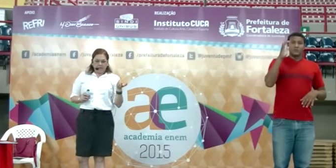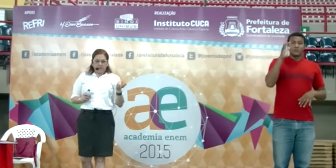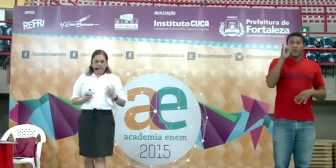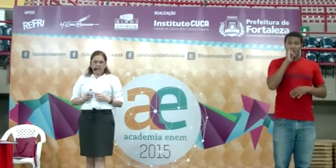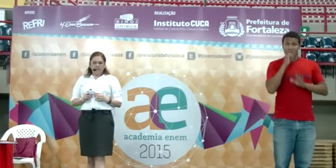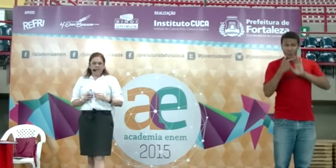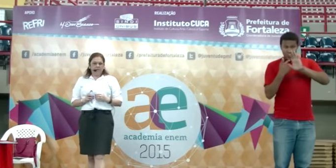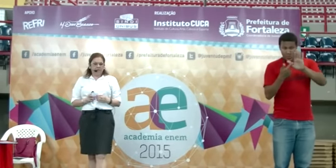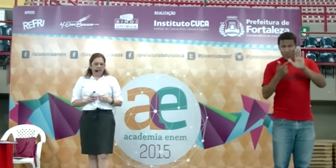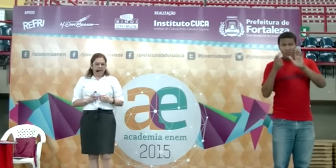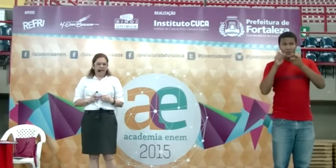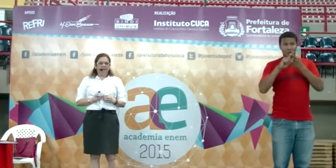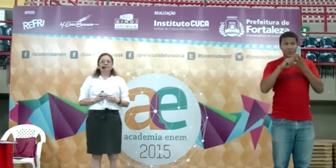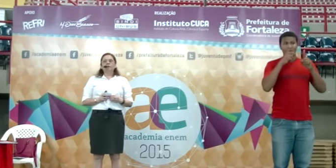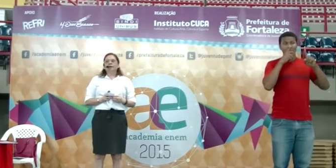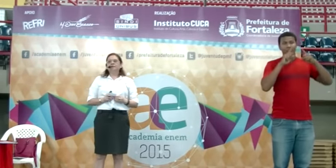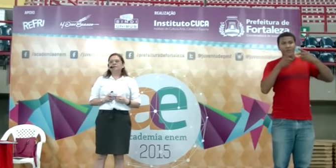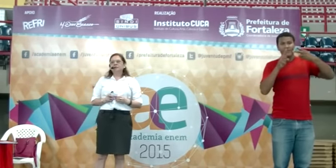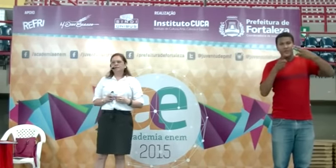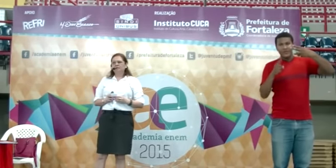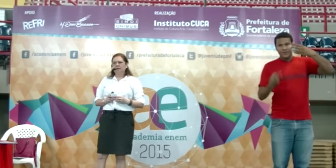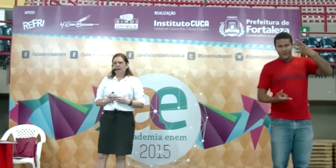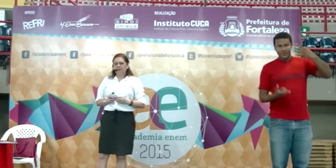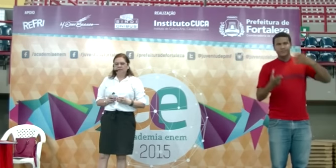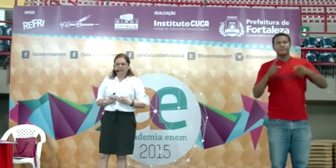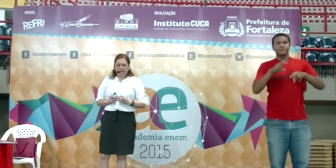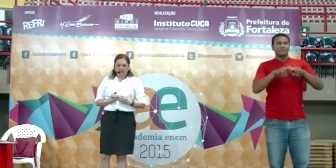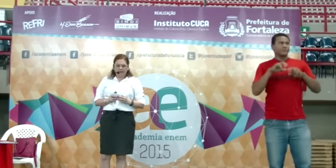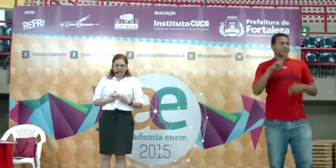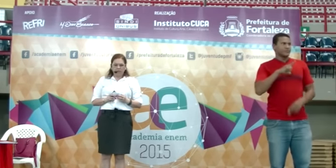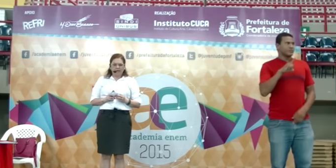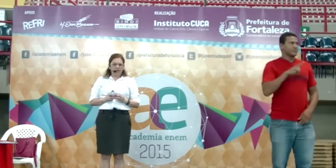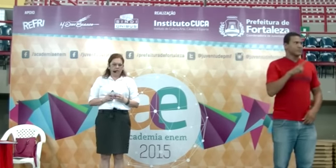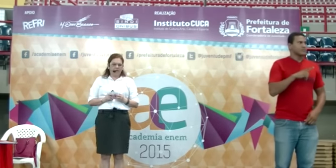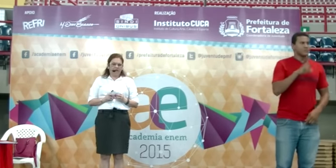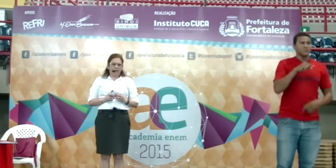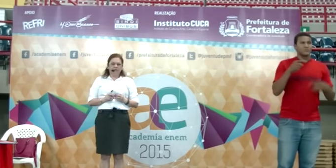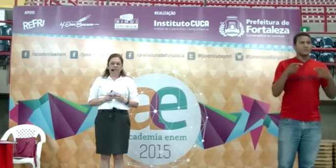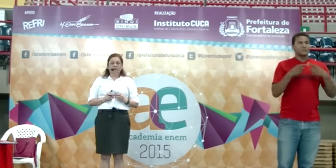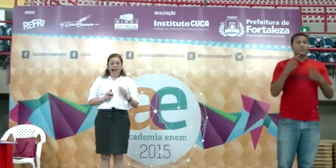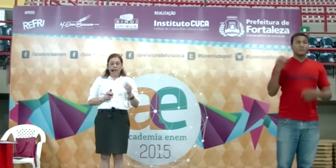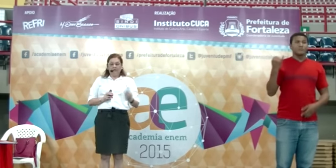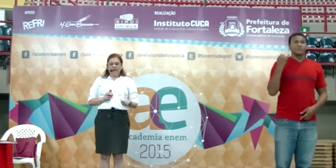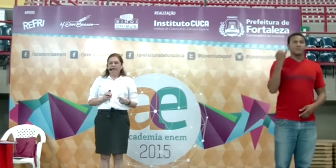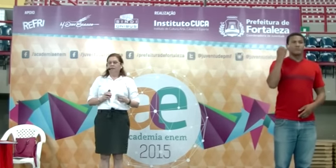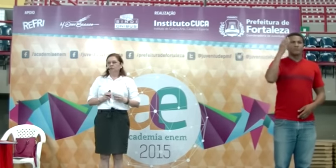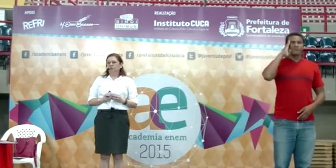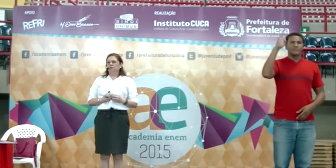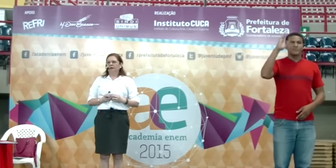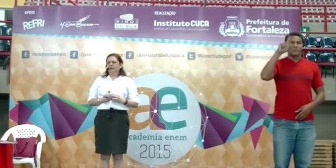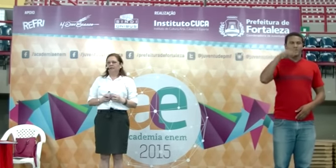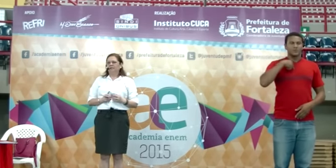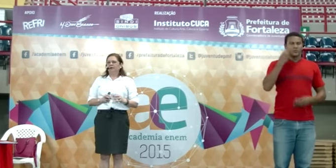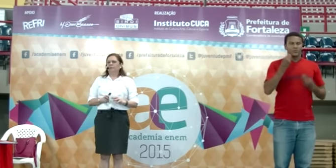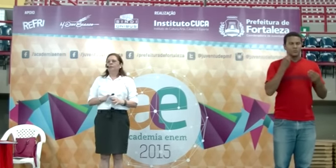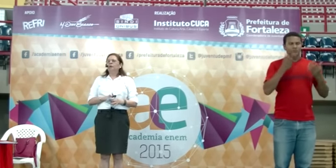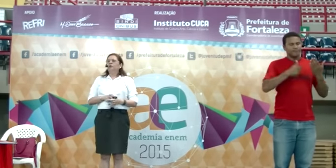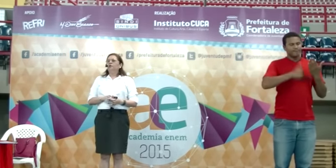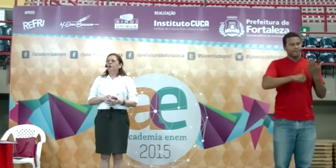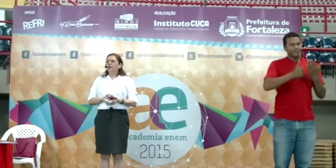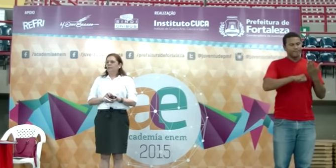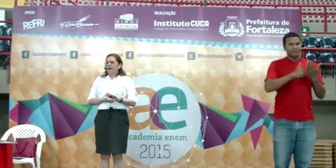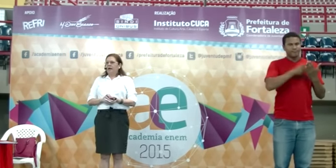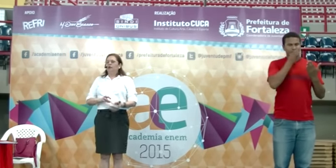estou lembrando, lembre-se de que elas são essenciais para persuadir o avaliador de sua